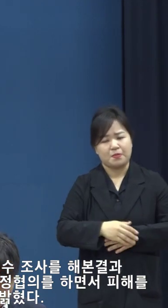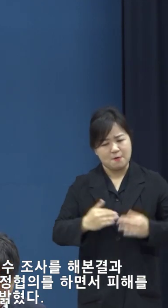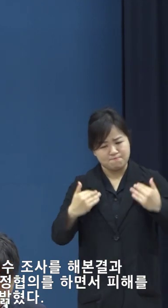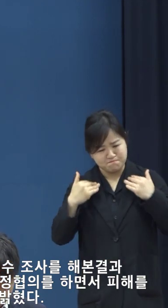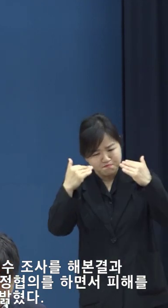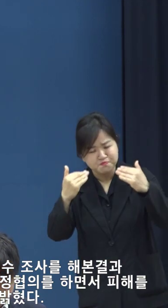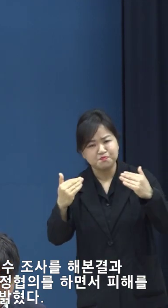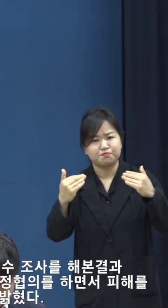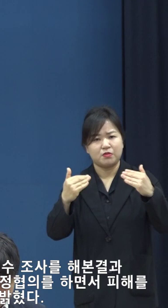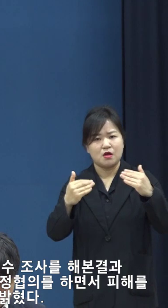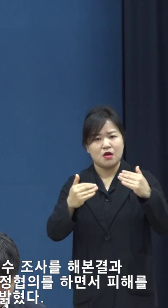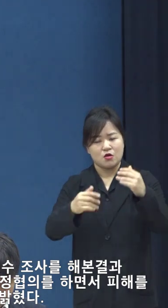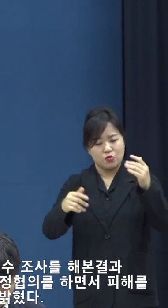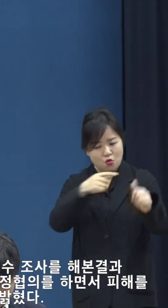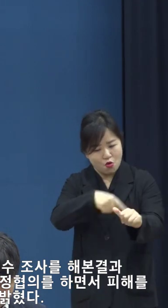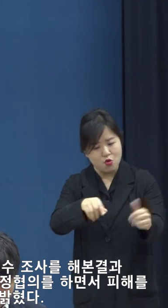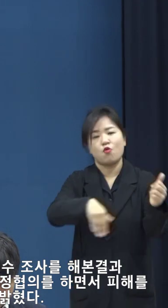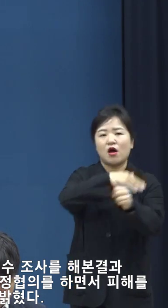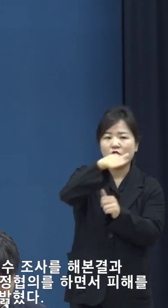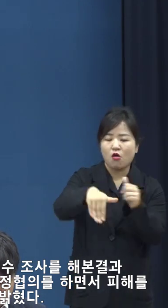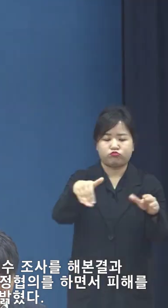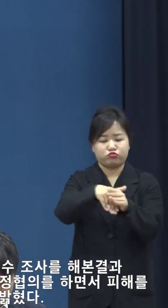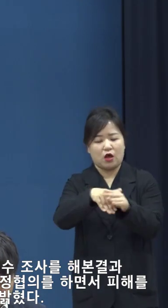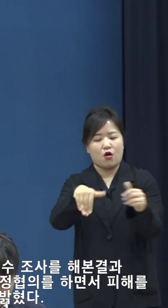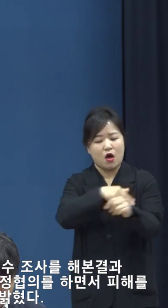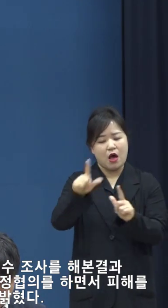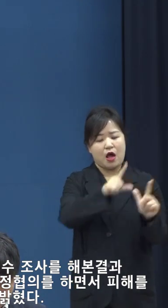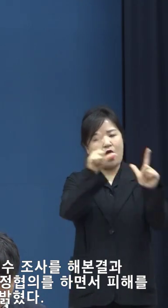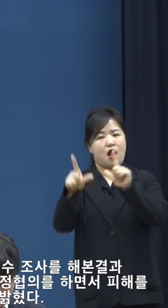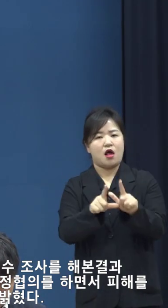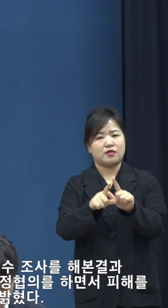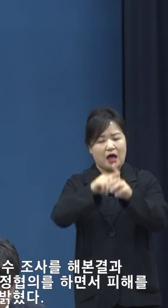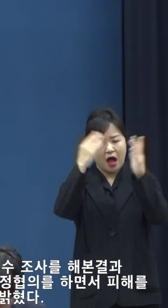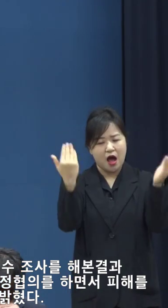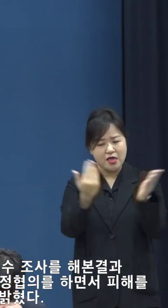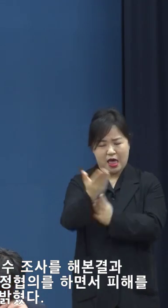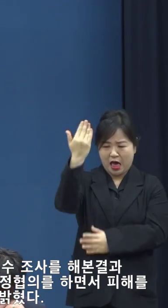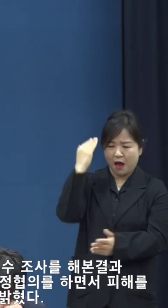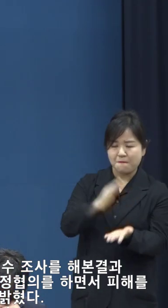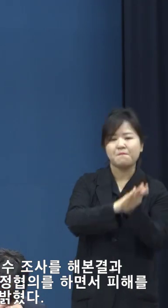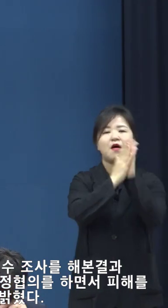성장하다 보니까 교육 환경이나 문화 환경, 생활 환경이 전부 다 나아졌다,